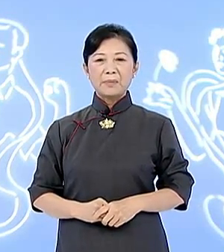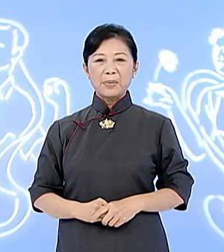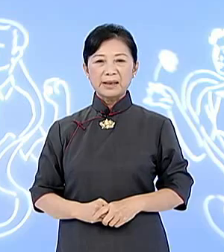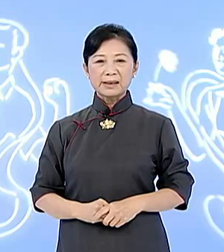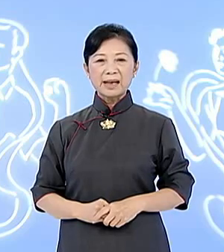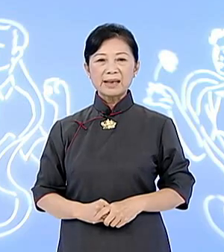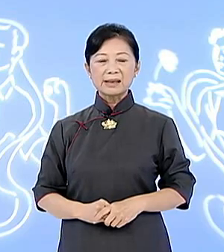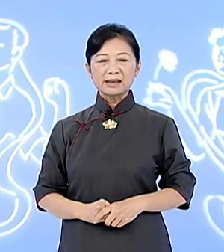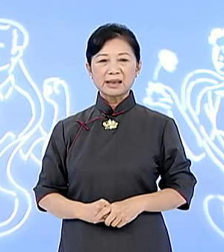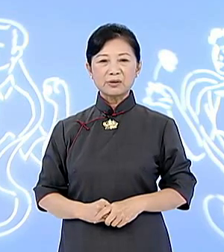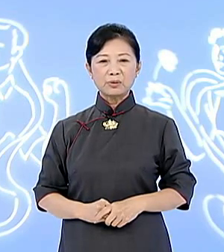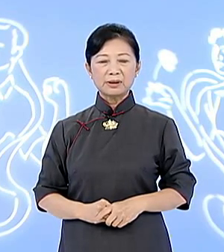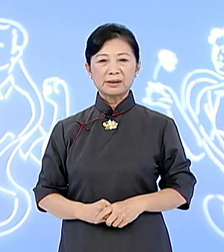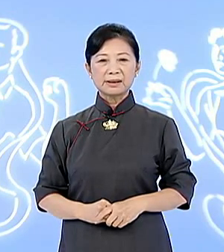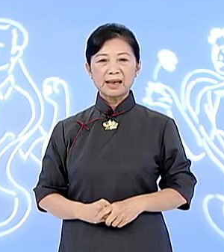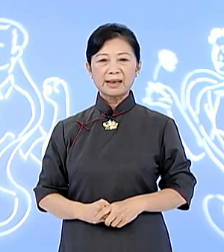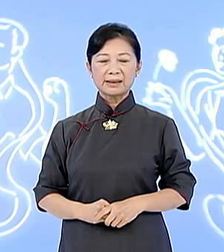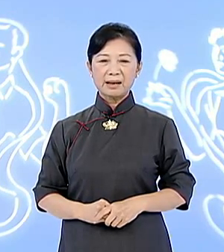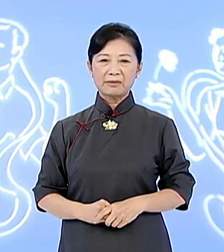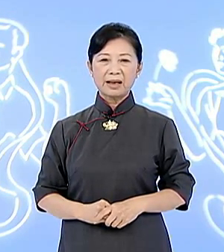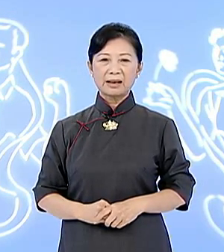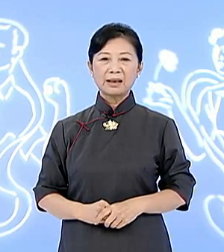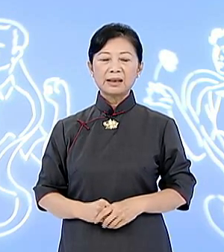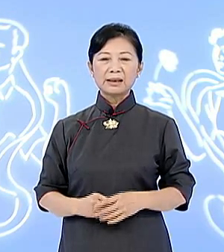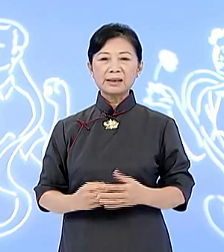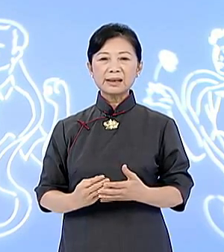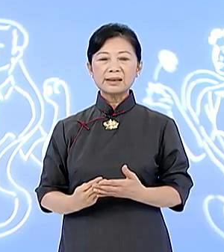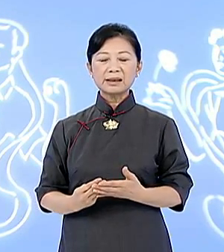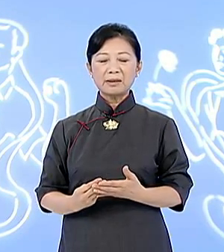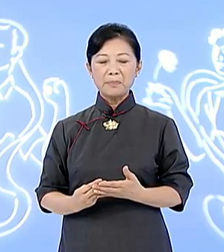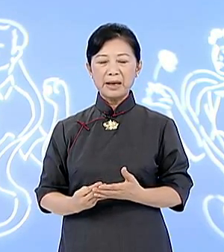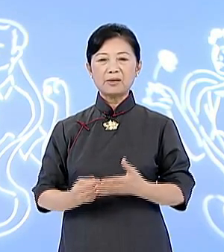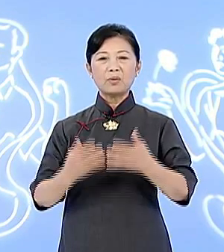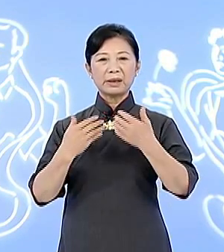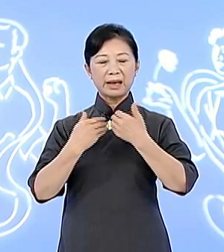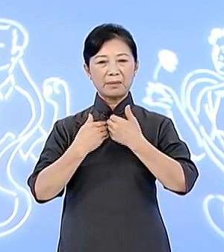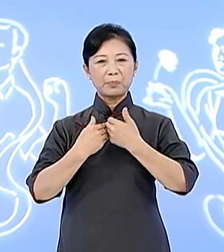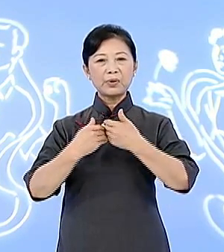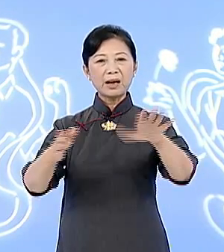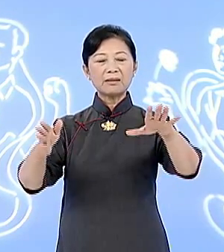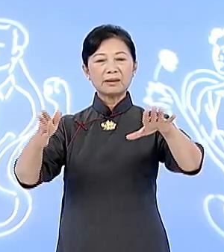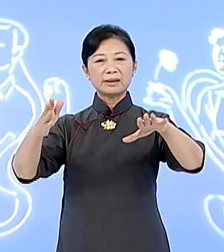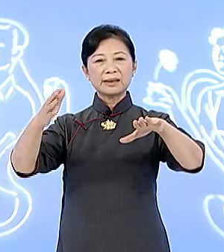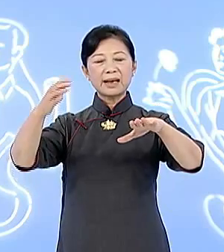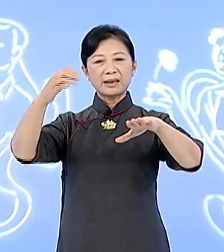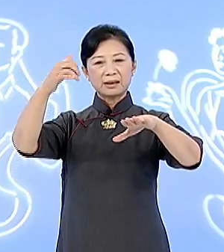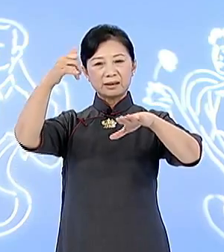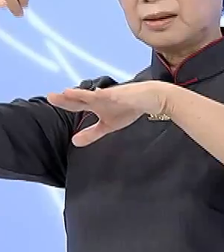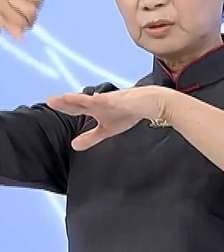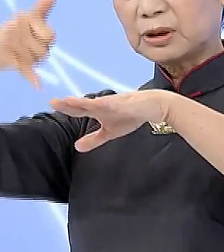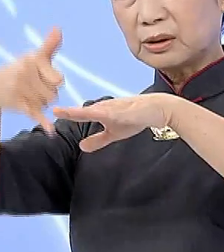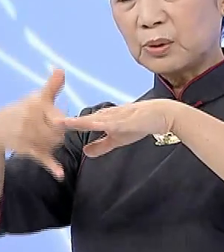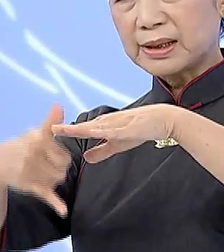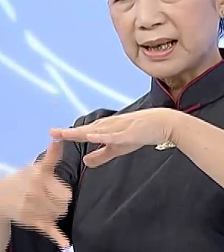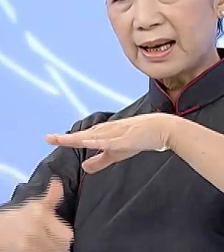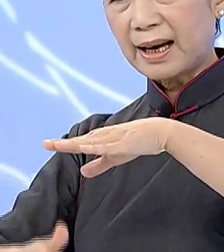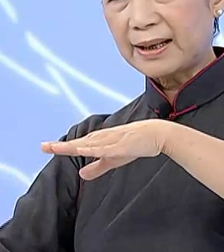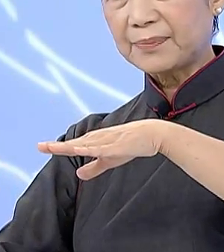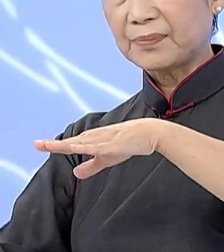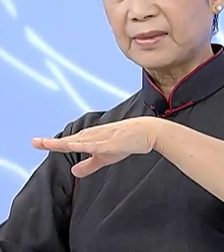免在沉沦再遭殃。那在这个免我们打不要再沉沦下来，然